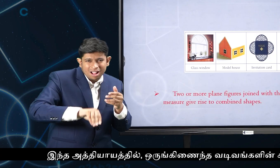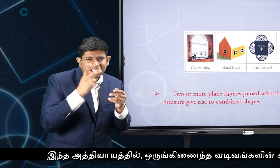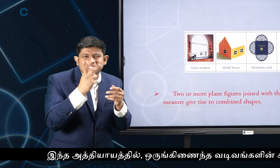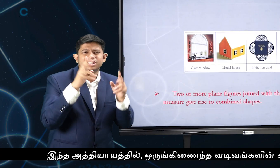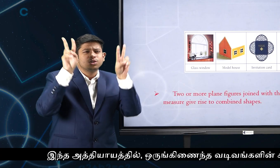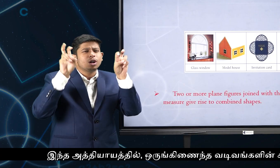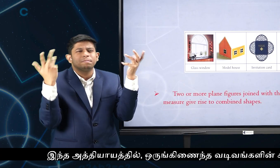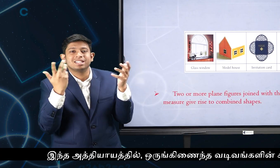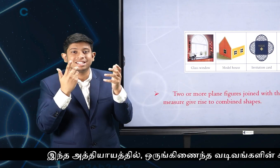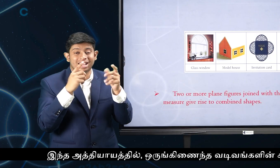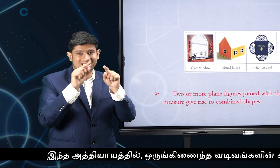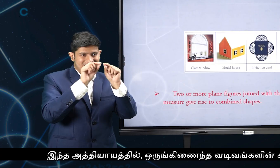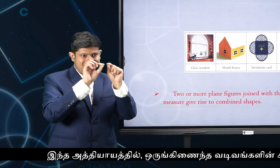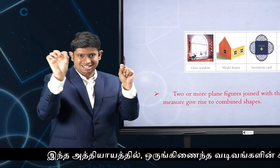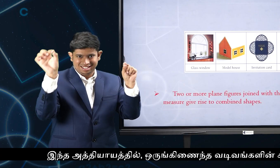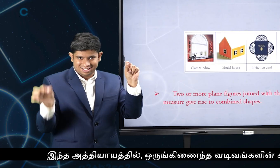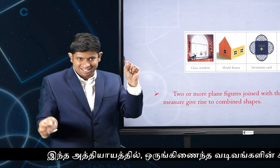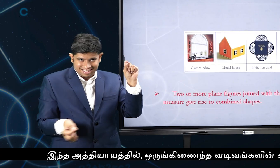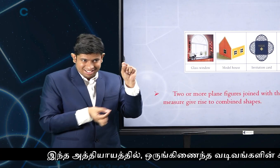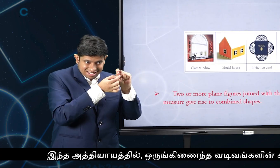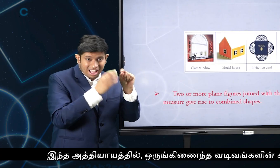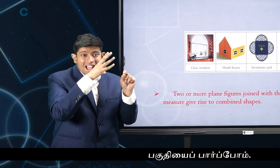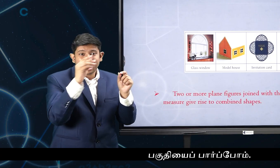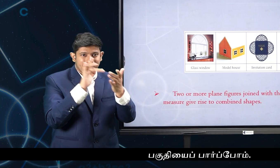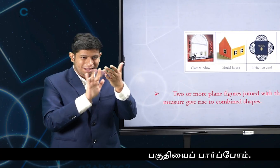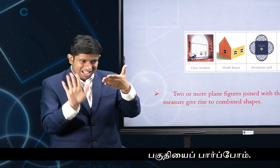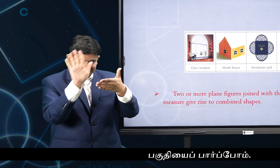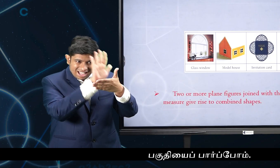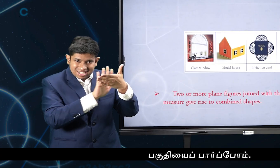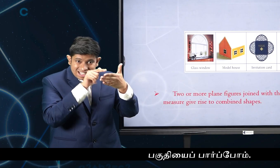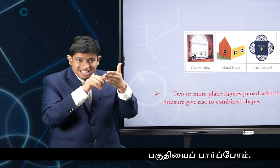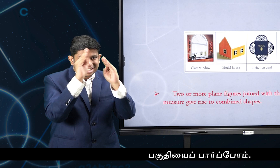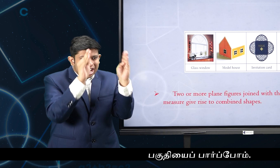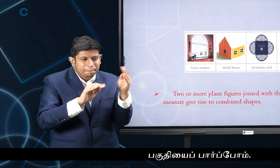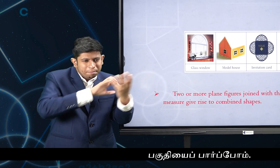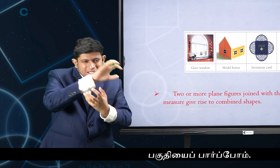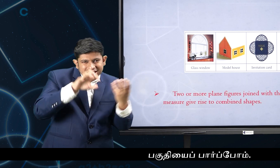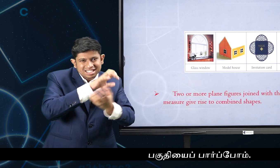அத்தியாயத்தில் ஒருங்கிணைந்த வடிவங்களின் சுற்றளவு மற்றும் பகுதியை பார்ப்போம்.